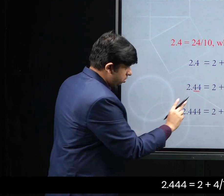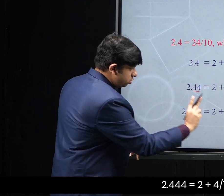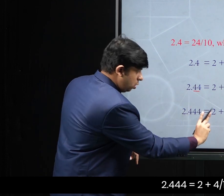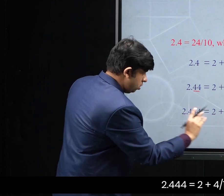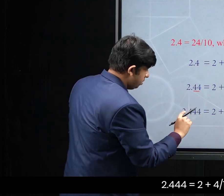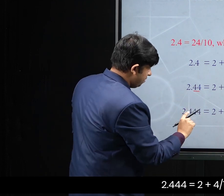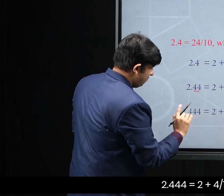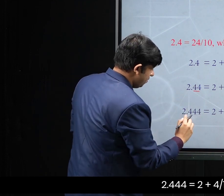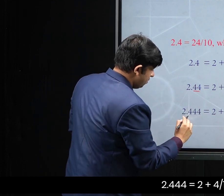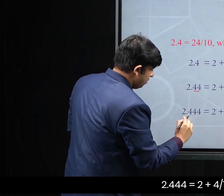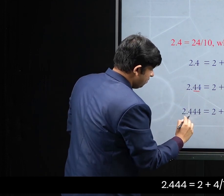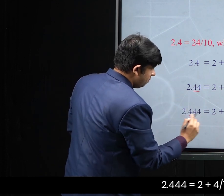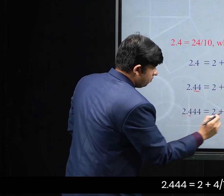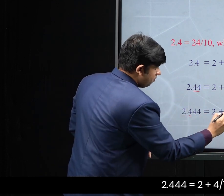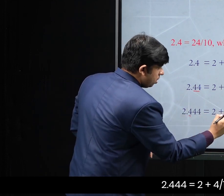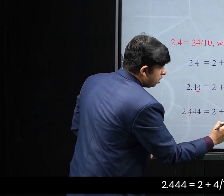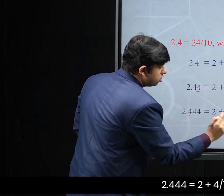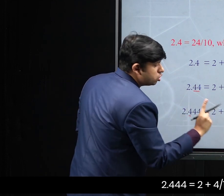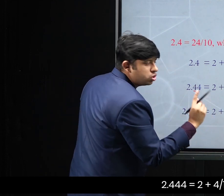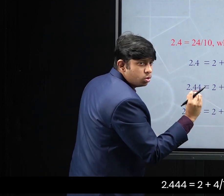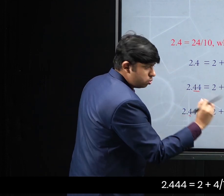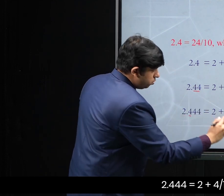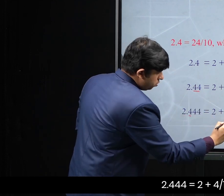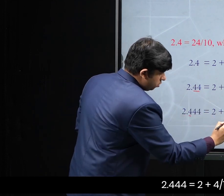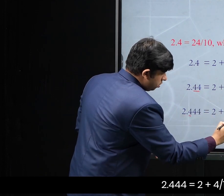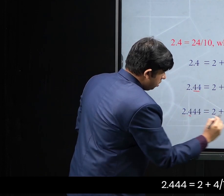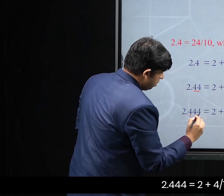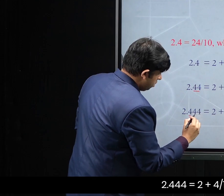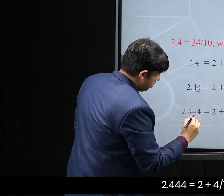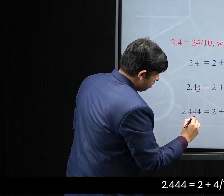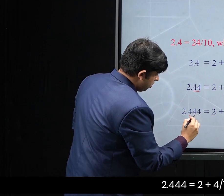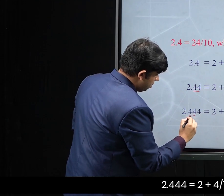2.444 is equals to 2 + 4/10 + 4/100 + 4/1000.